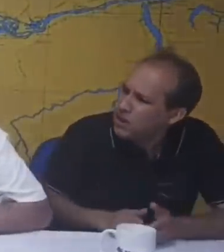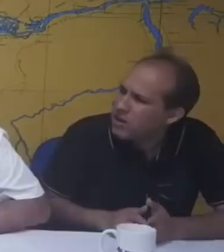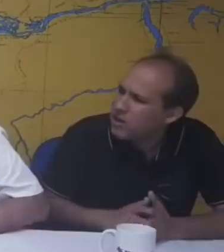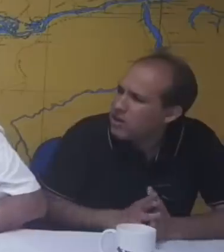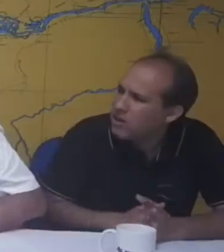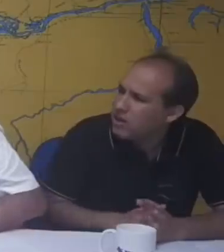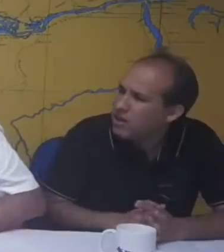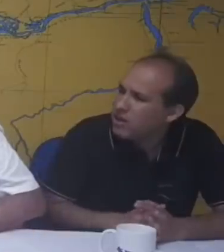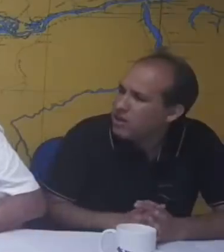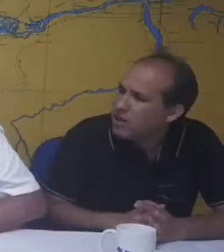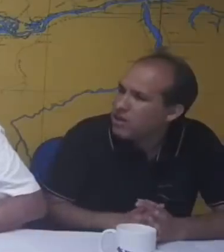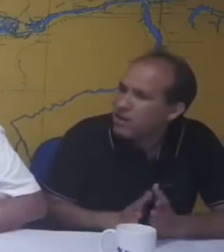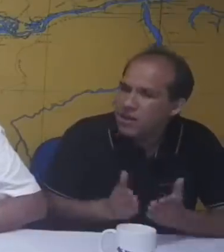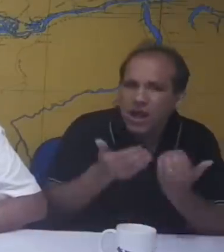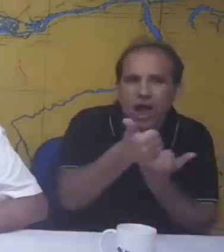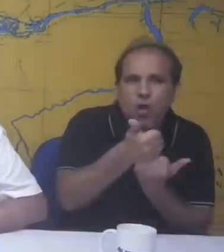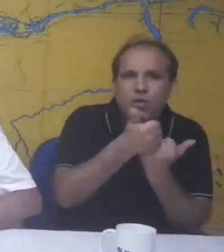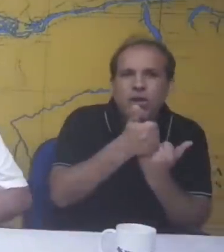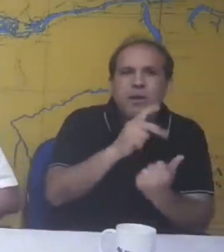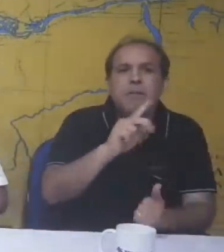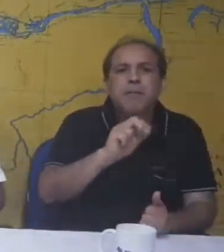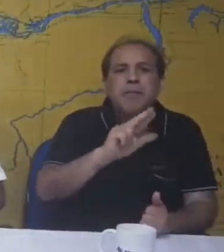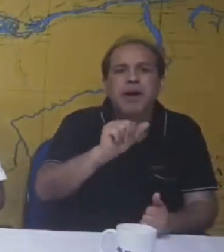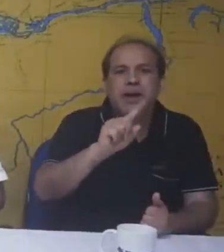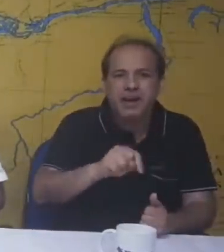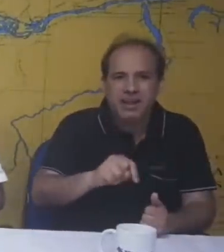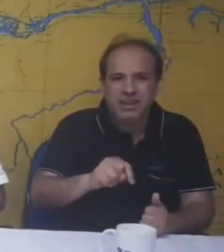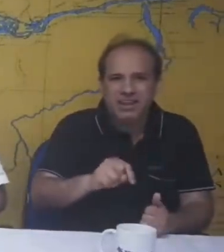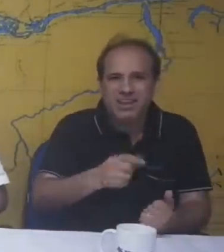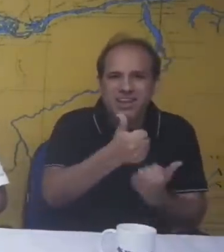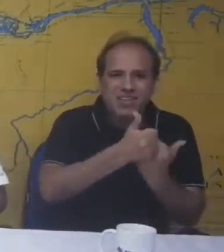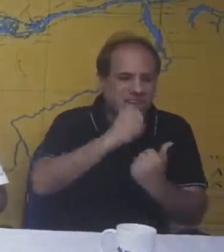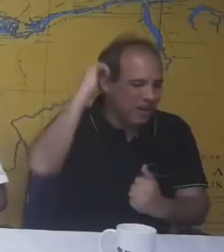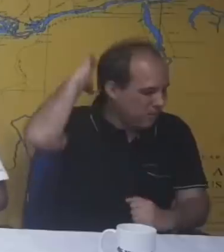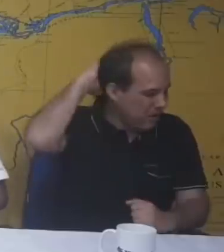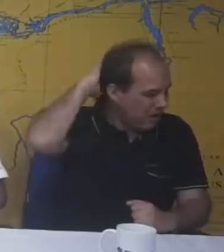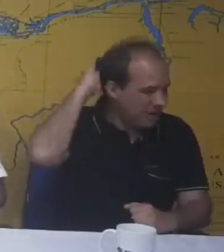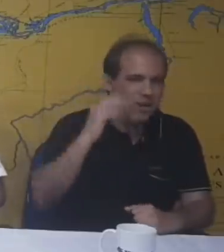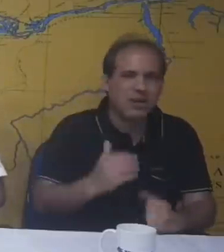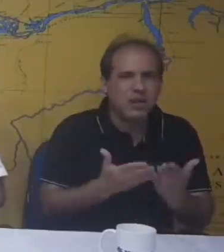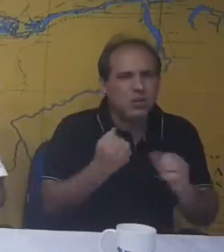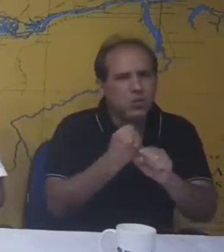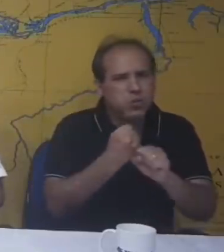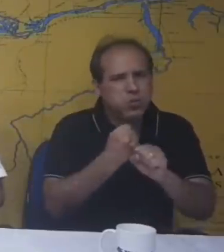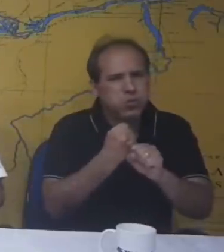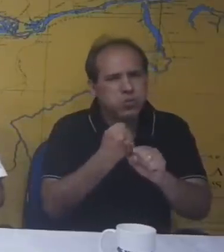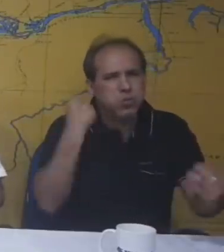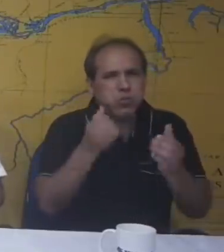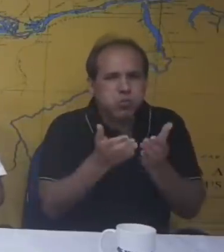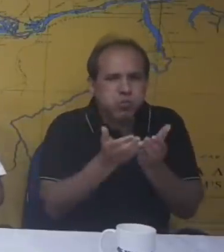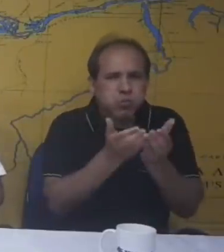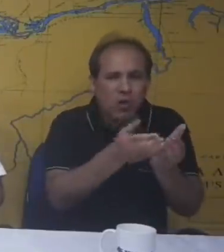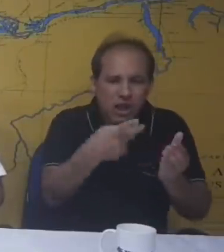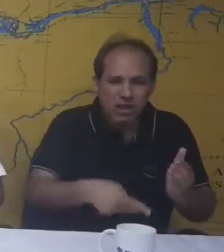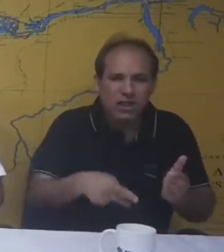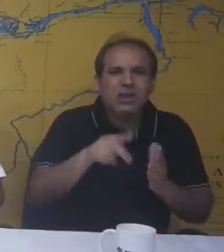Navio Auxiliar Pará. Navio Auxiliar Pará. Tudo bem. Um dos grandes navios que operam aqui na Amazônia. Eu